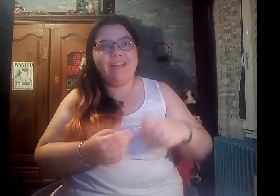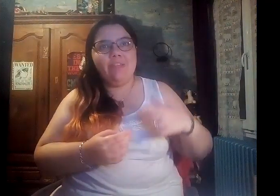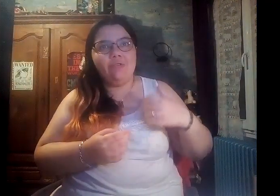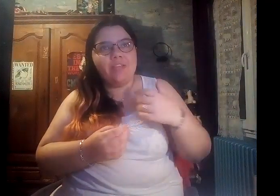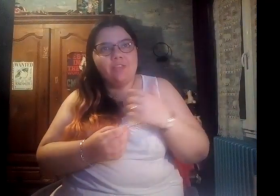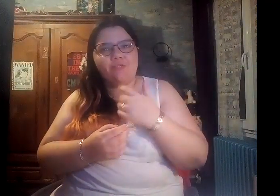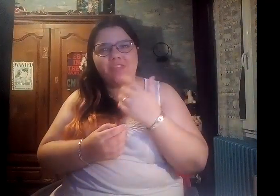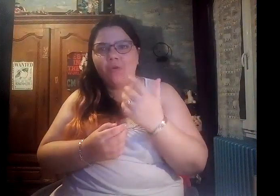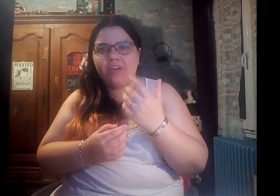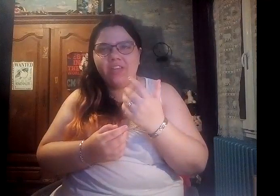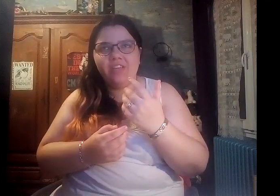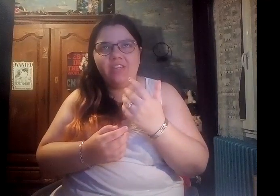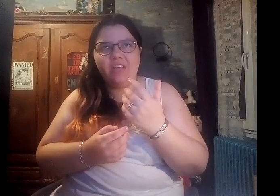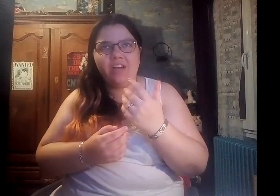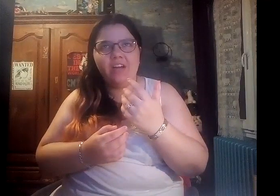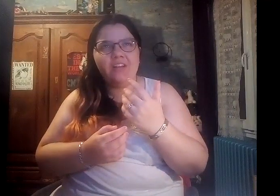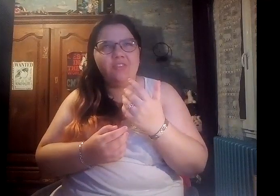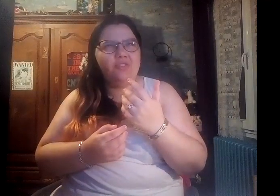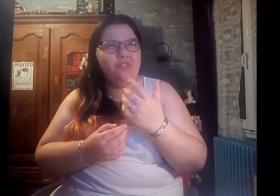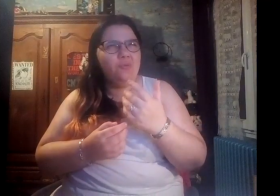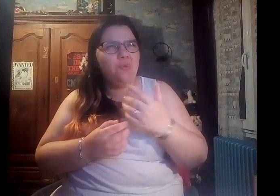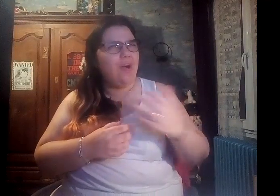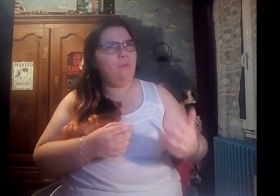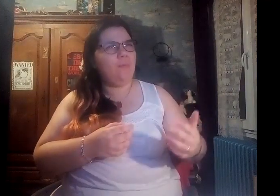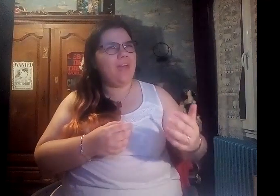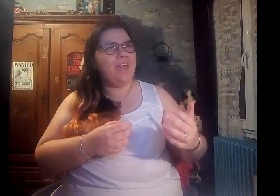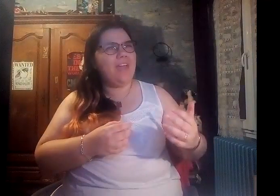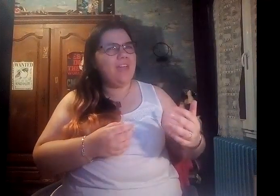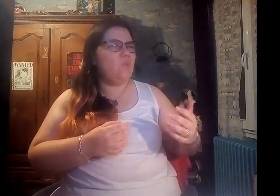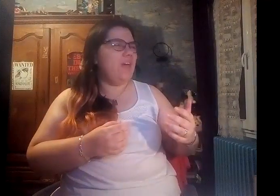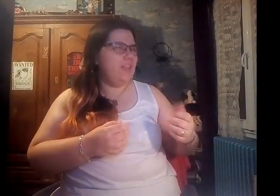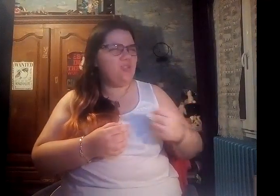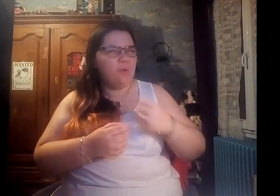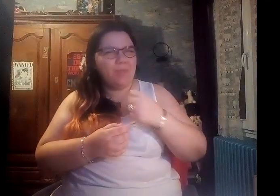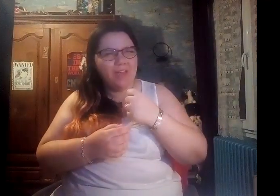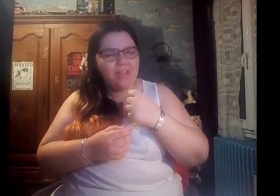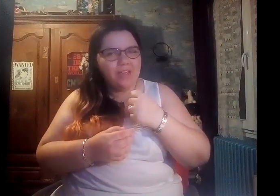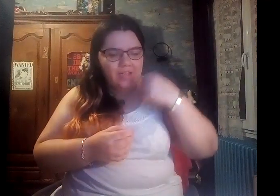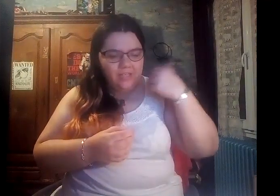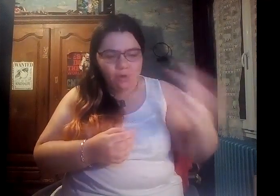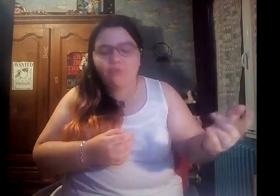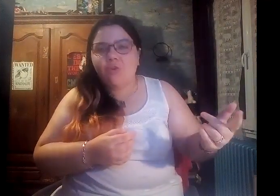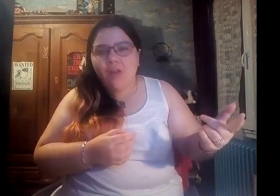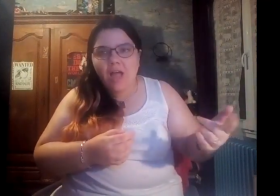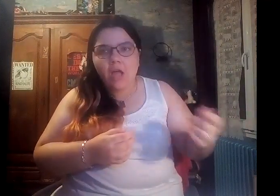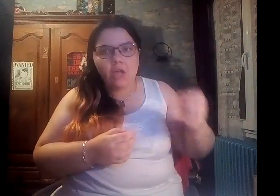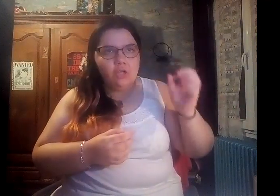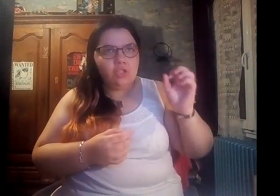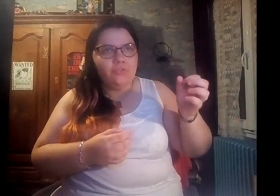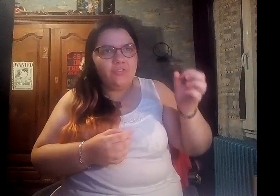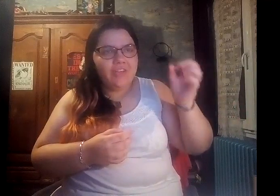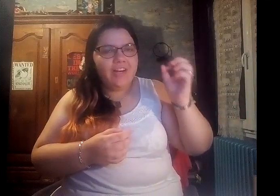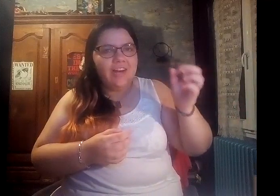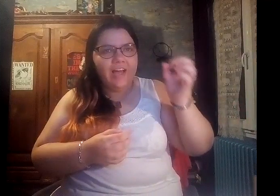de cette théorie il y a deux mois à peu près ouais je crois bien sauf que là je vais la